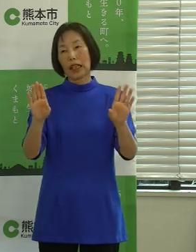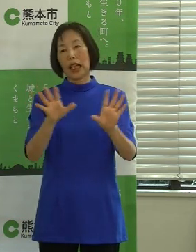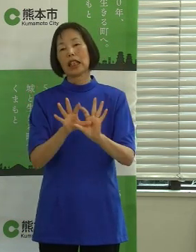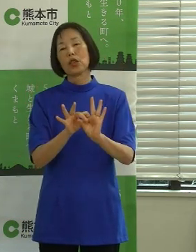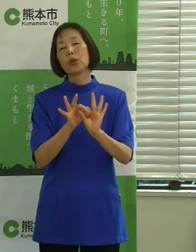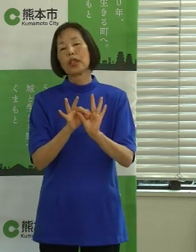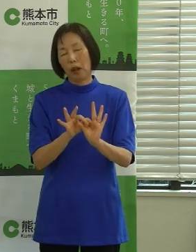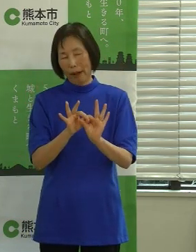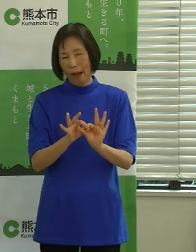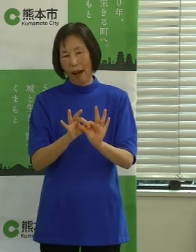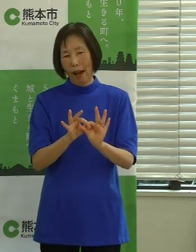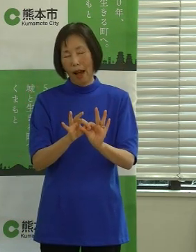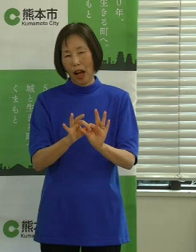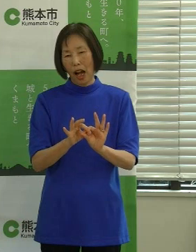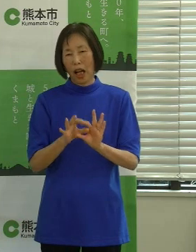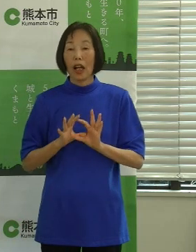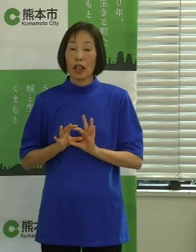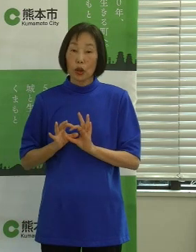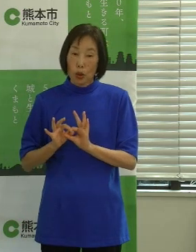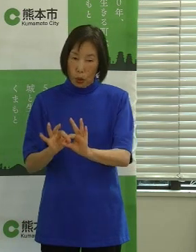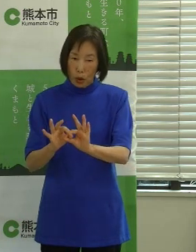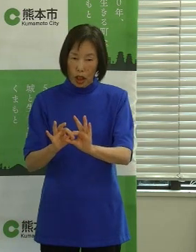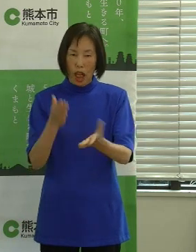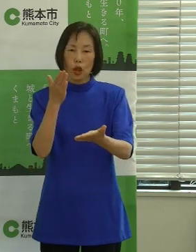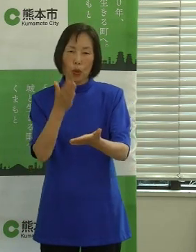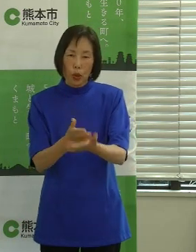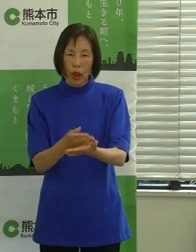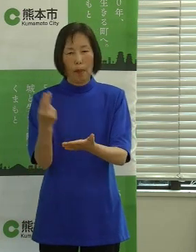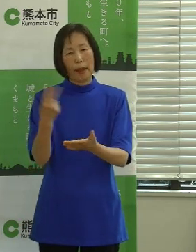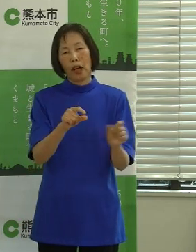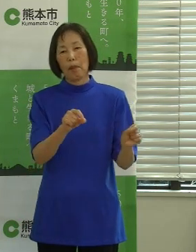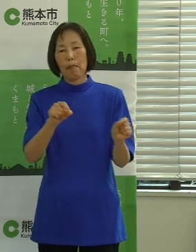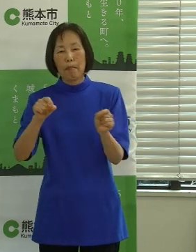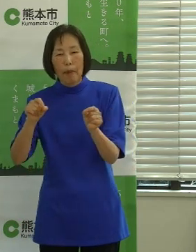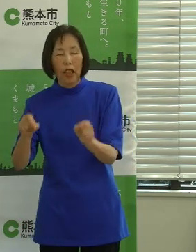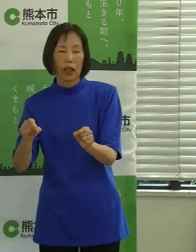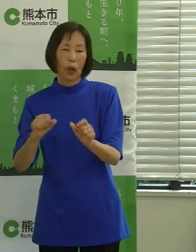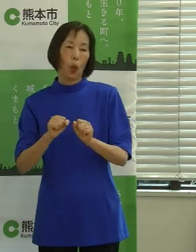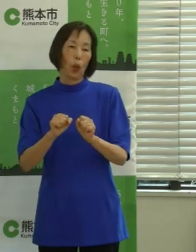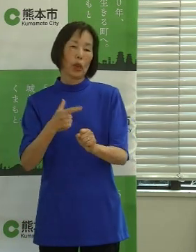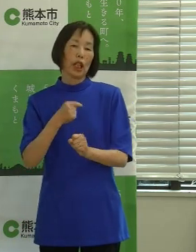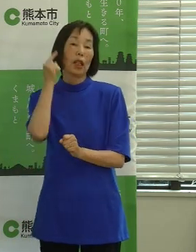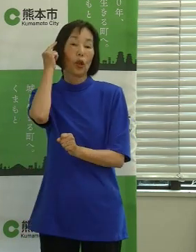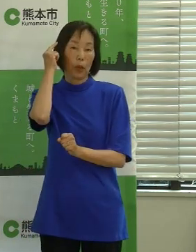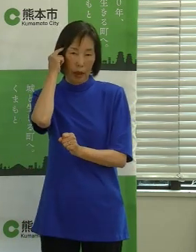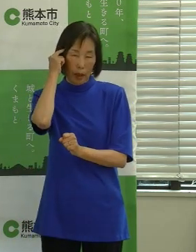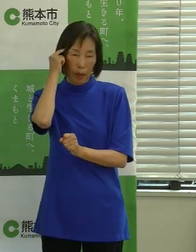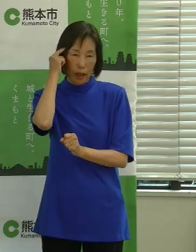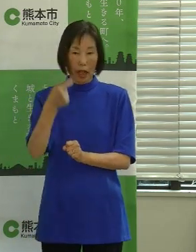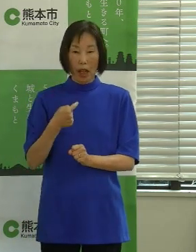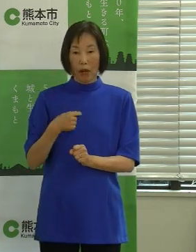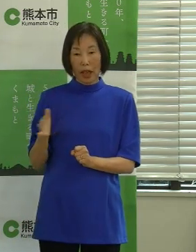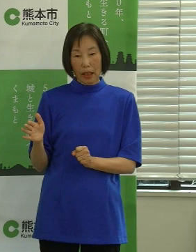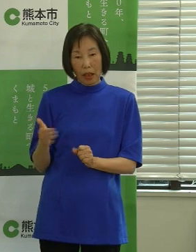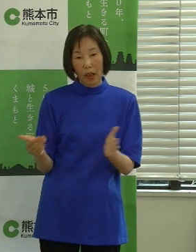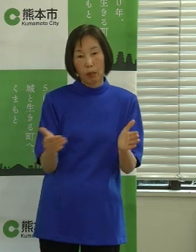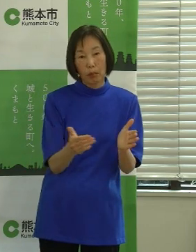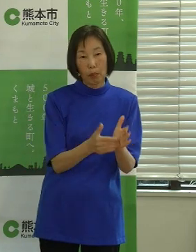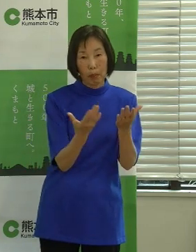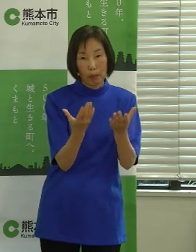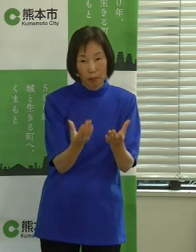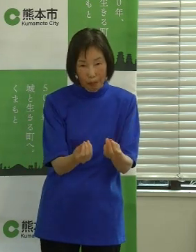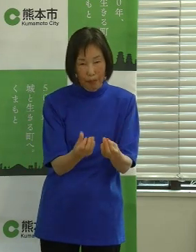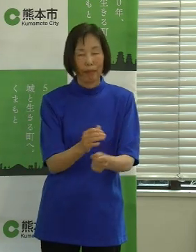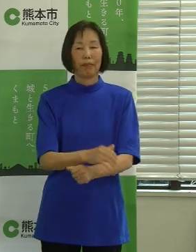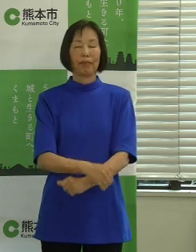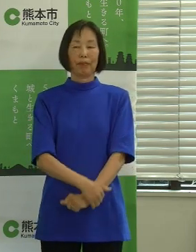ては引き続き中止もしくは延期をいたしたいと考えております。私の方からは以上でござい